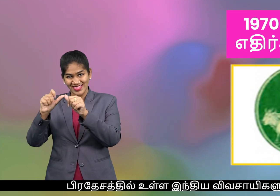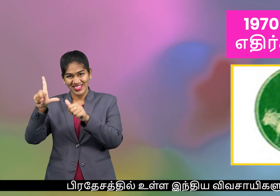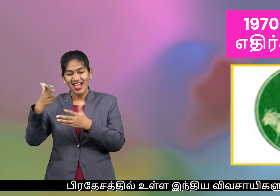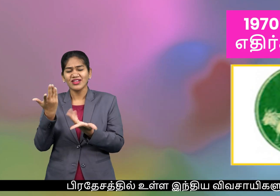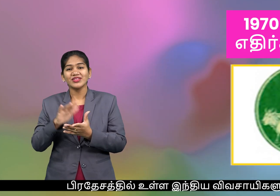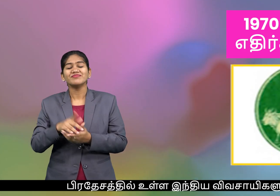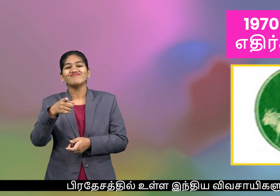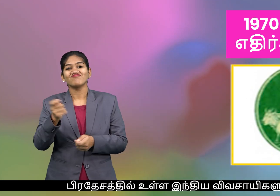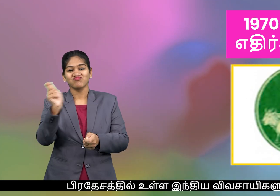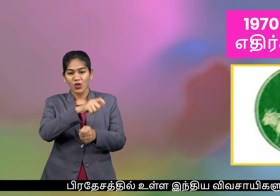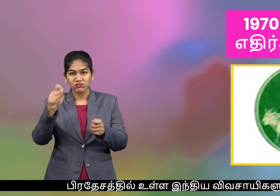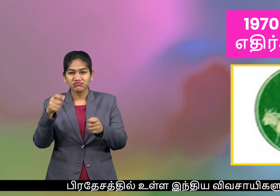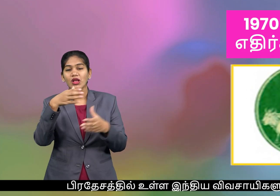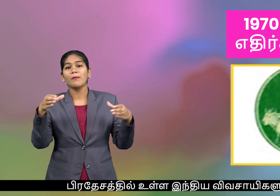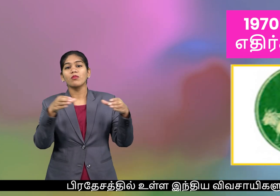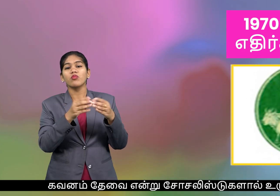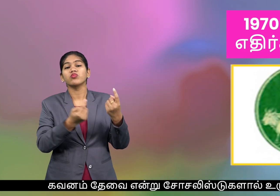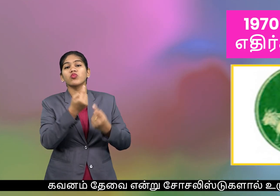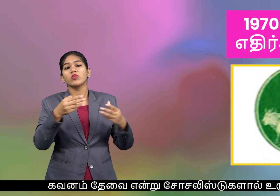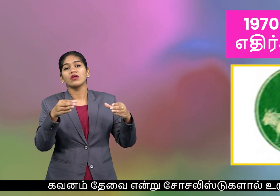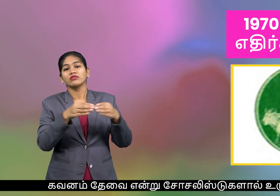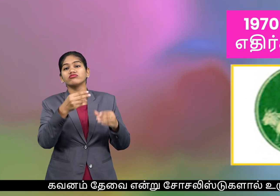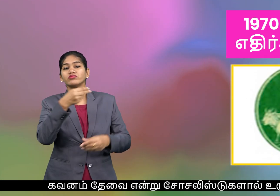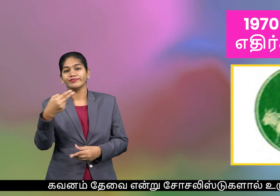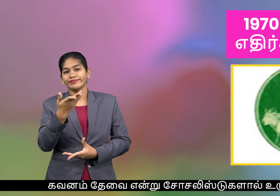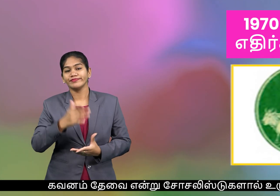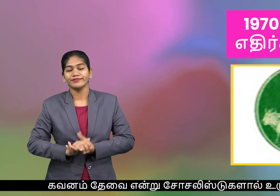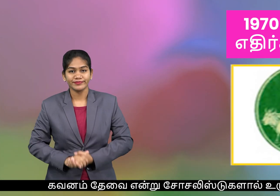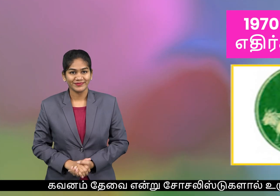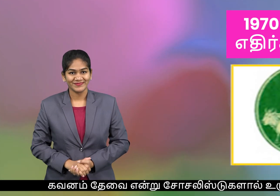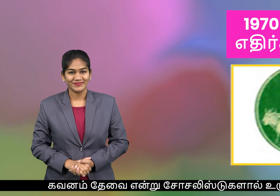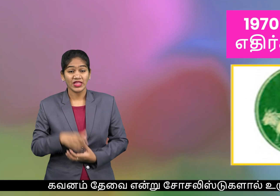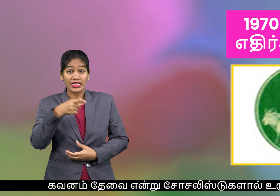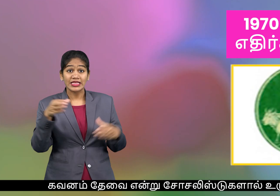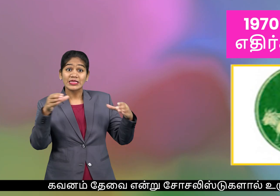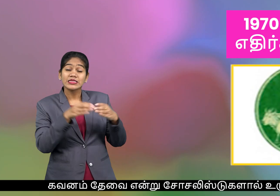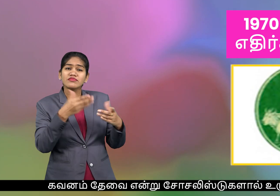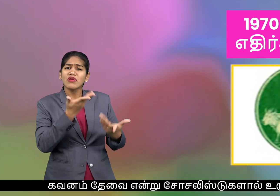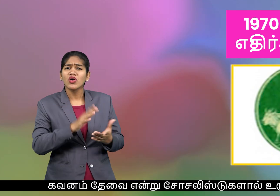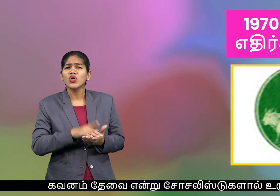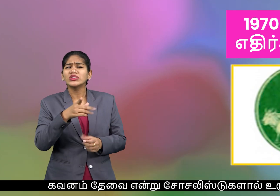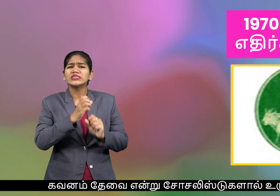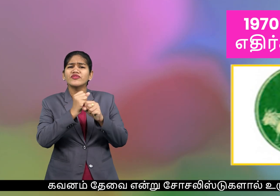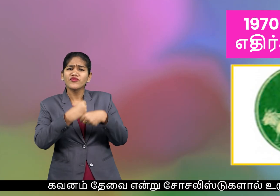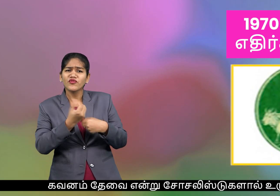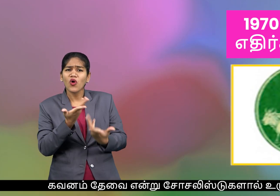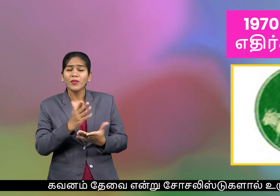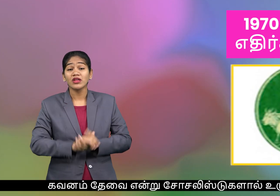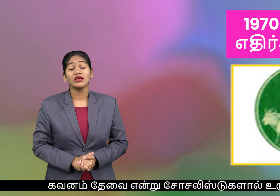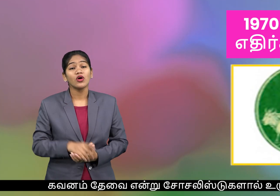இந்திய விவசாயிகளுக்கு சிறப்பு கவனம் தேவை என்று சோஷலிஸ்டுகளால் உருவாக்கப்பட்டது.